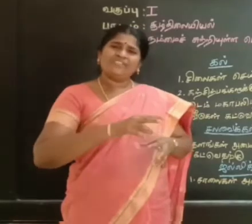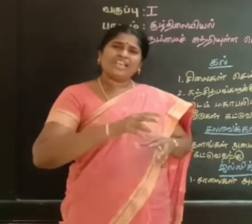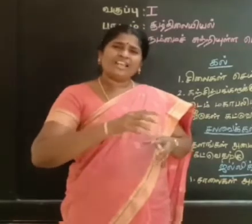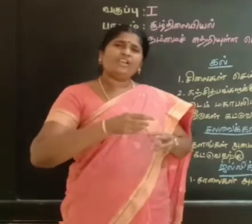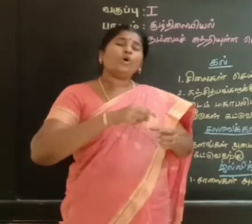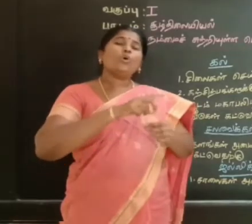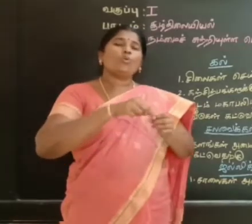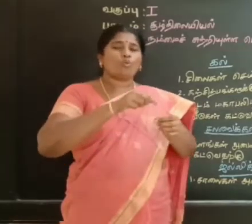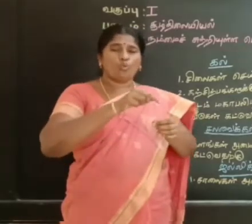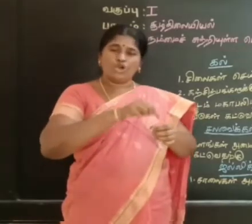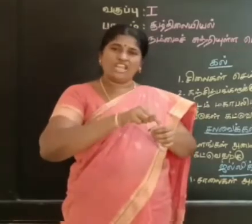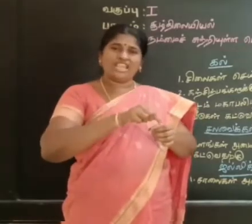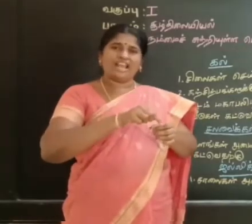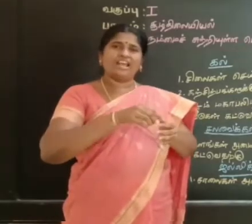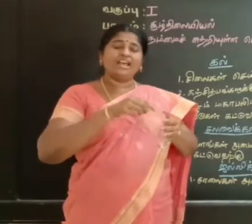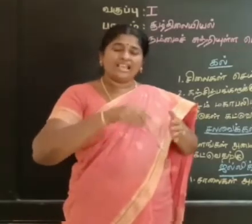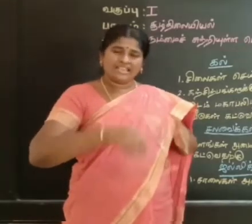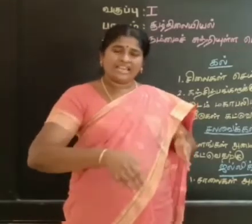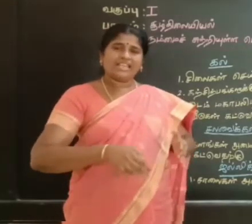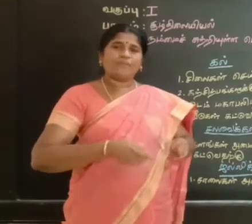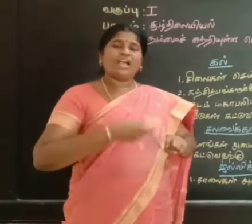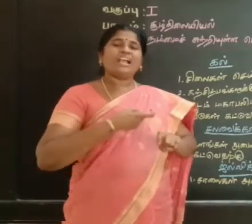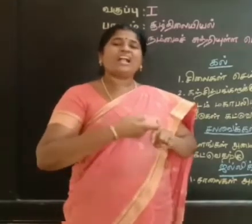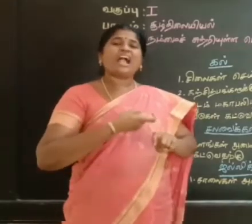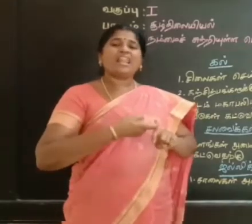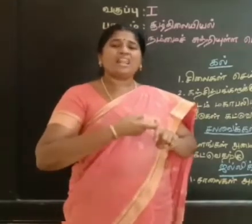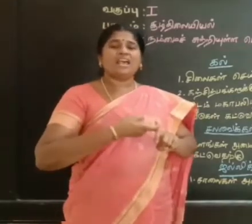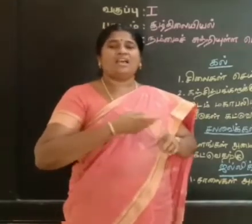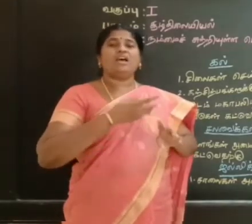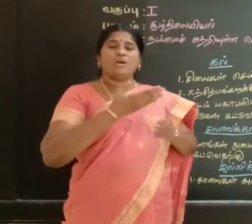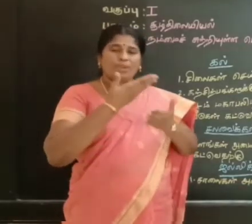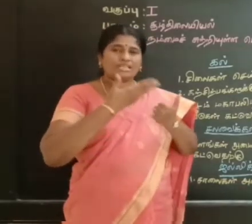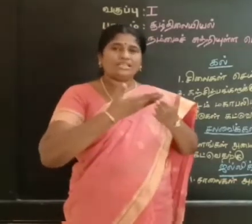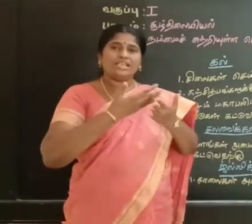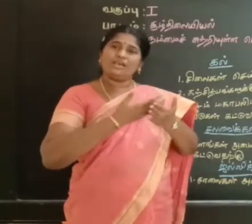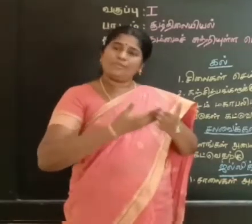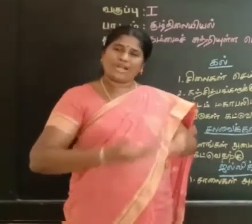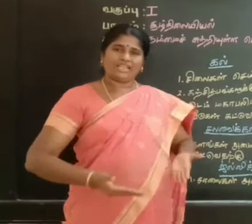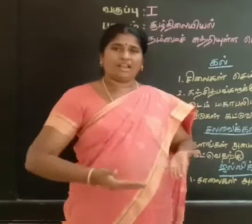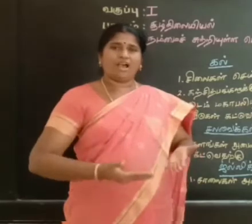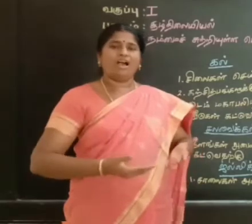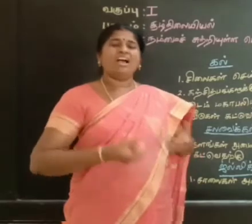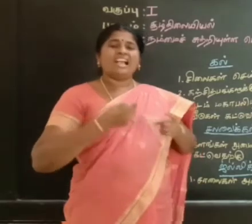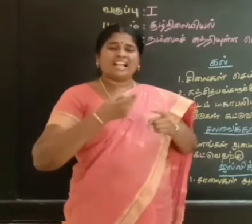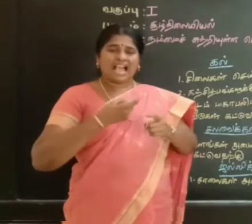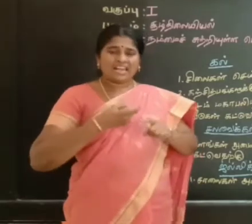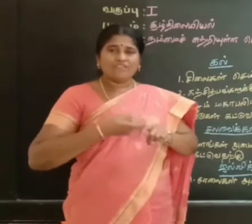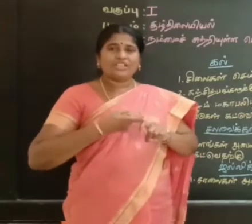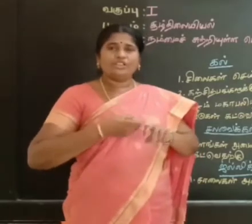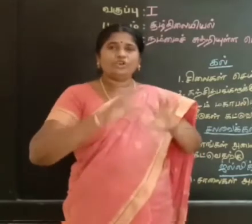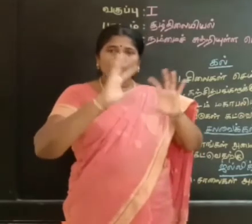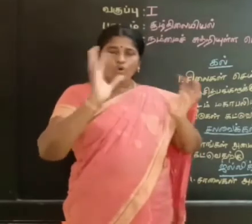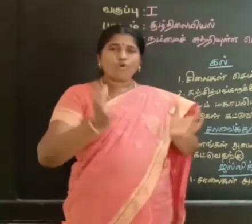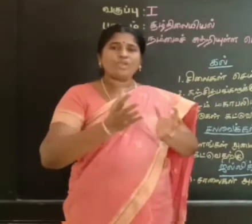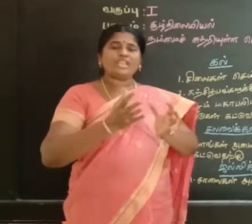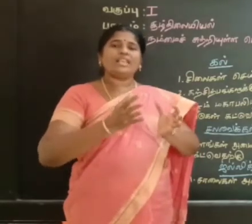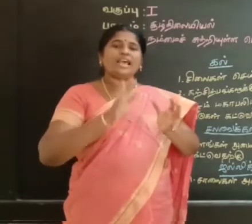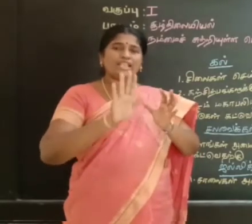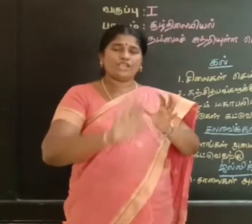வேற உண்டியல். இன்னைக்கு நம்ம கல்ல பற்றி படிக்கலாம். கல் வந்து பூமியில